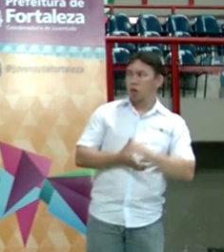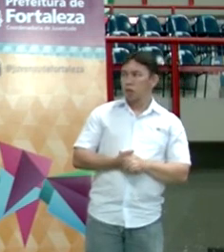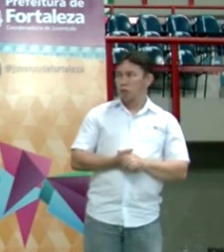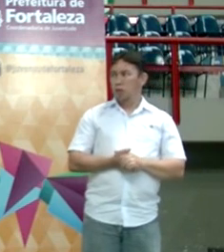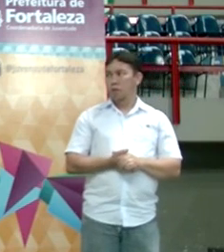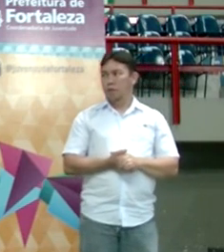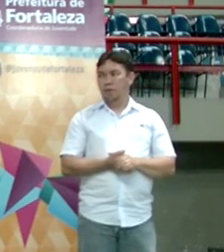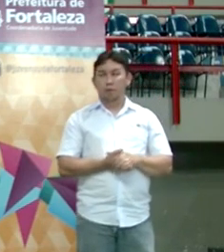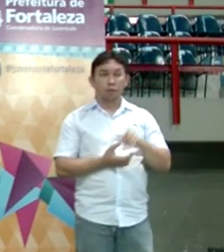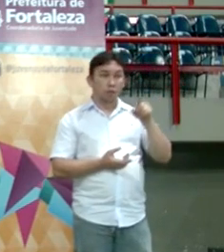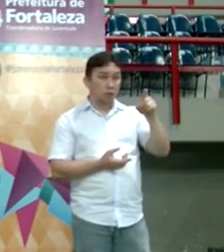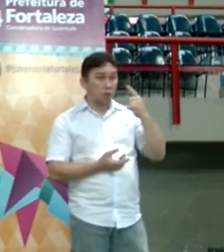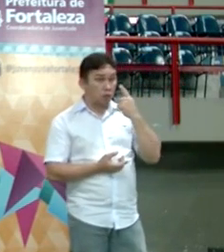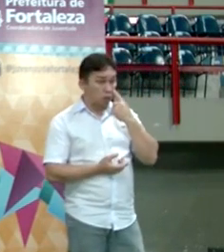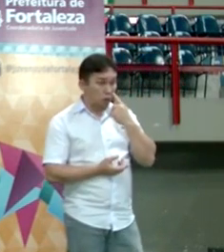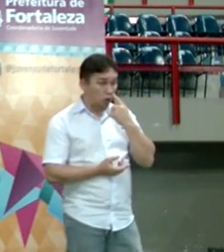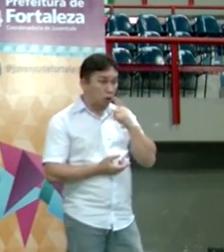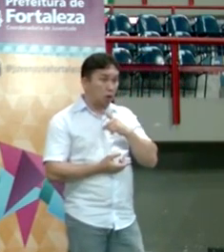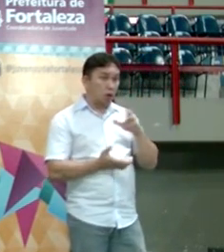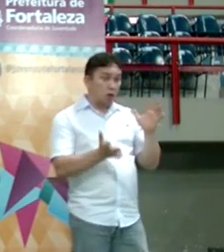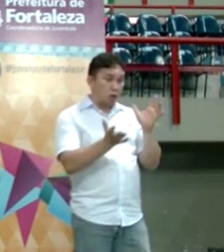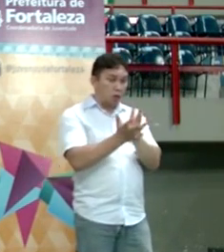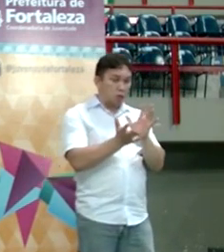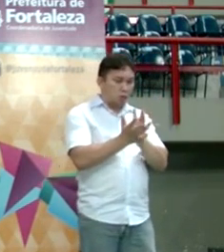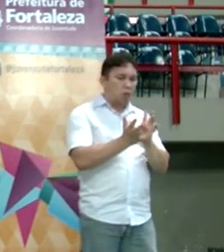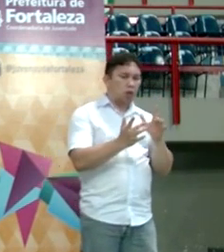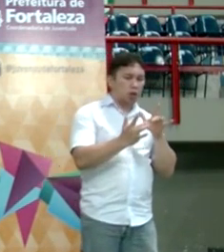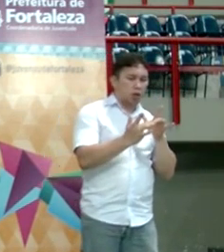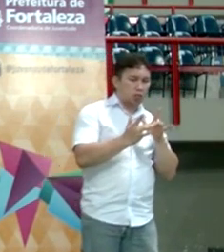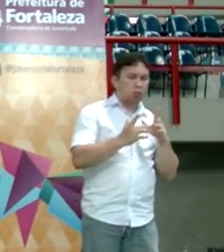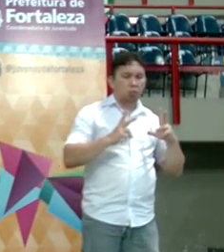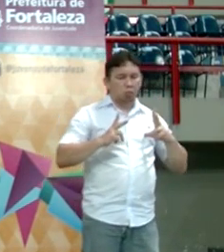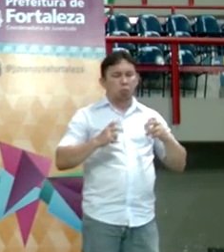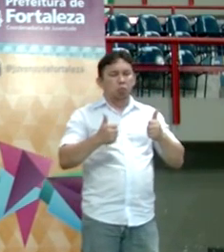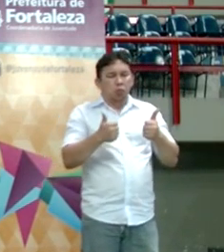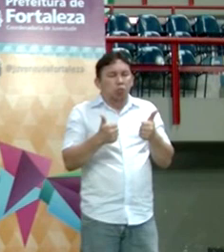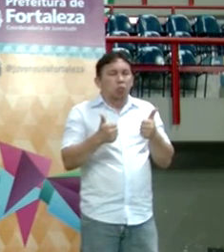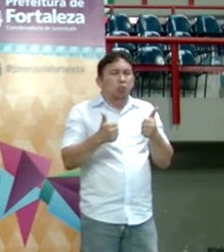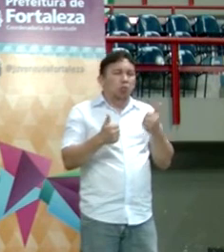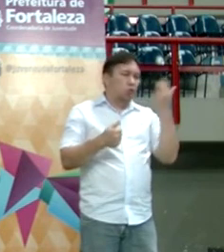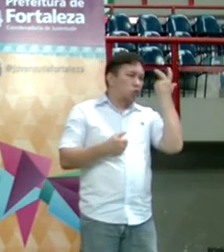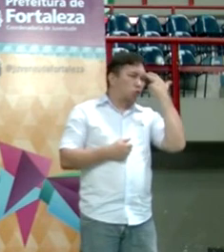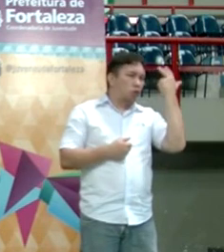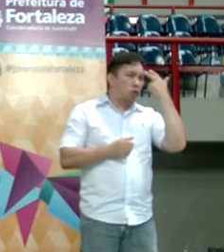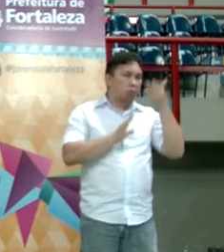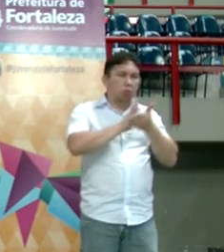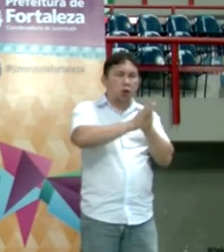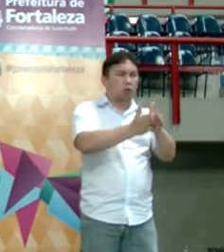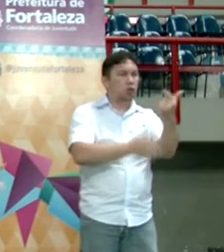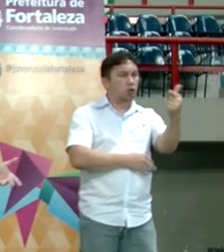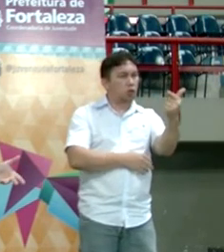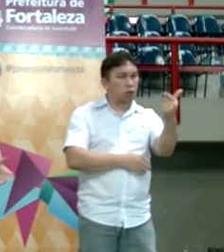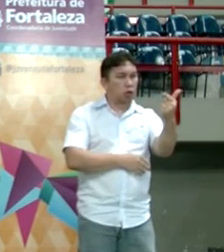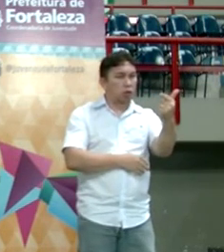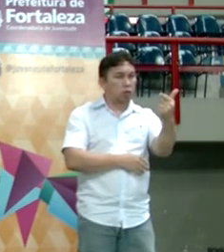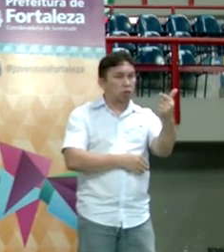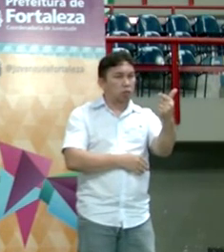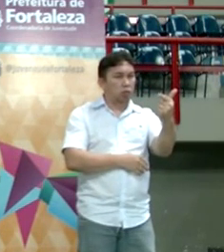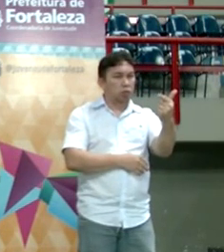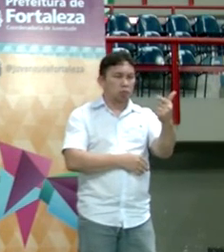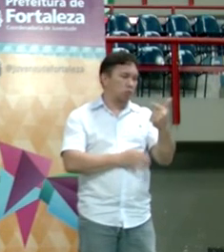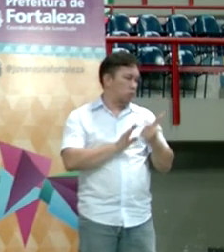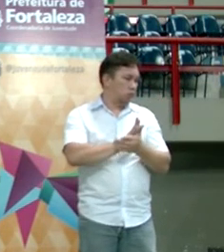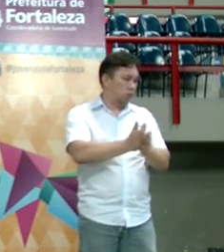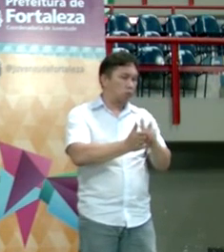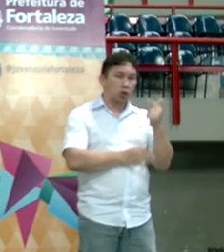não é negro. Quando é entre pessoas íntimas, essas falas, elas não têm ofensa mesmo, não. Não